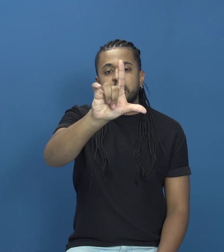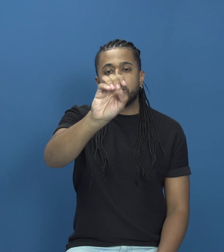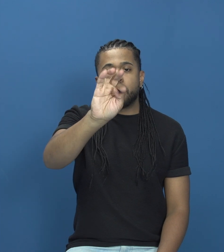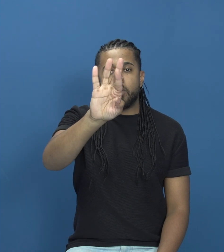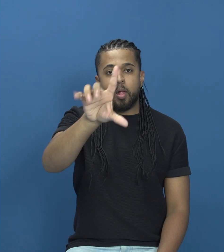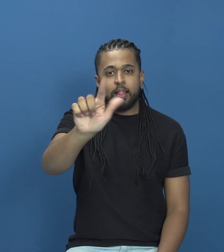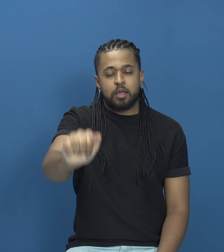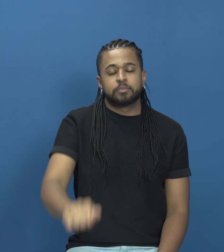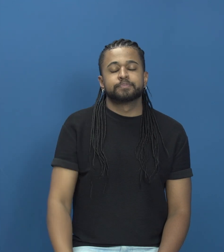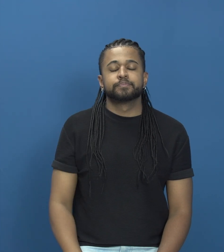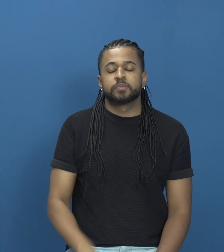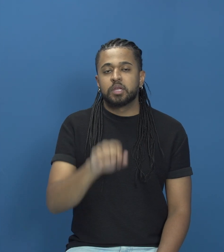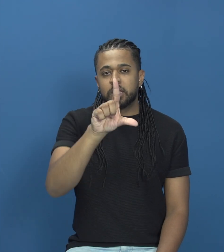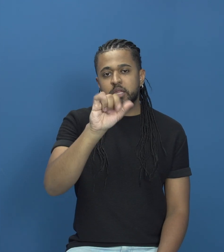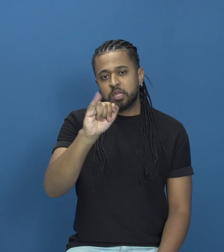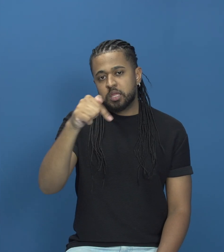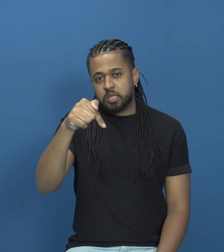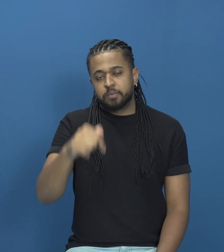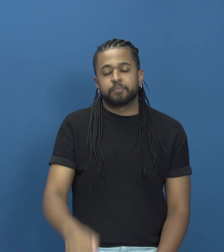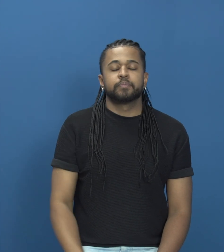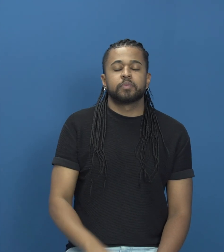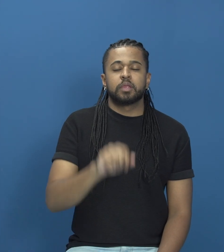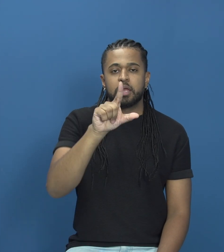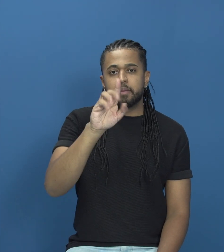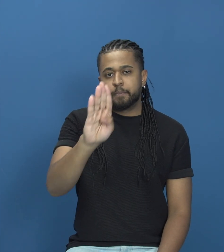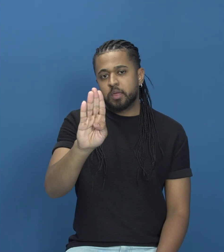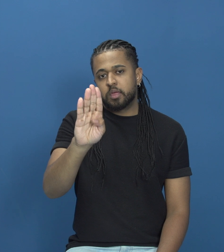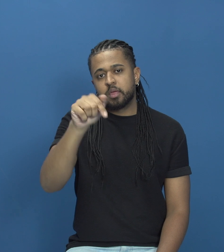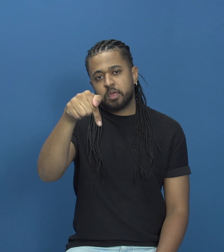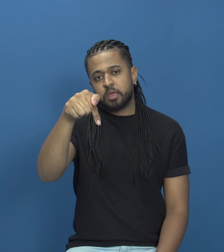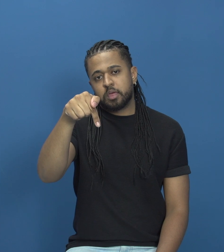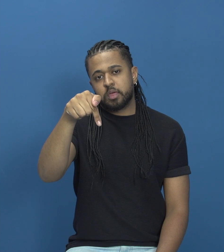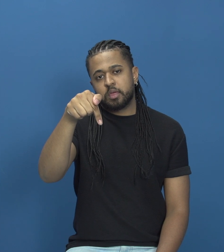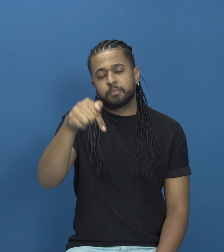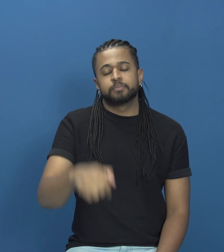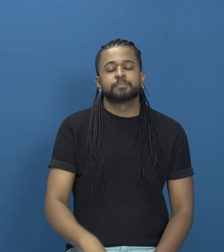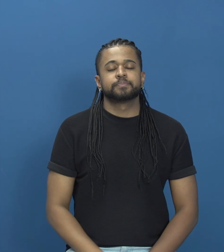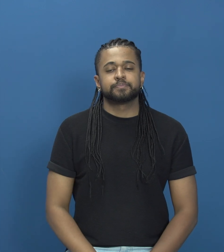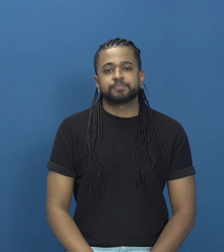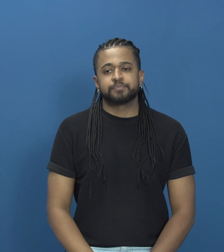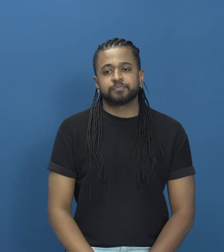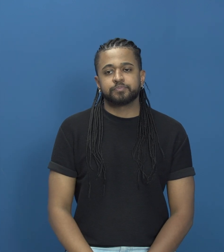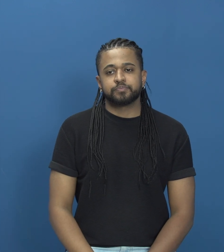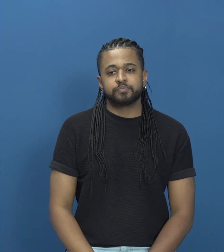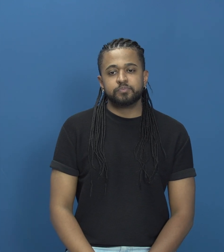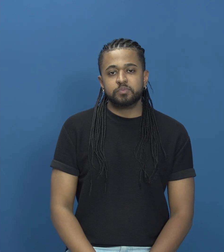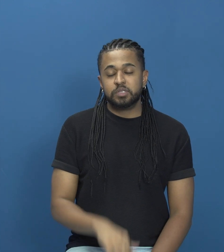abre parênteses, LIQ e LBQ, fecha parênteses.